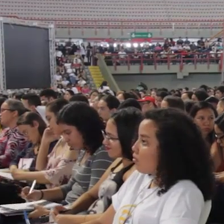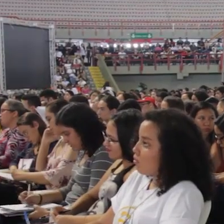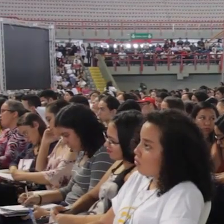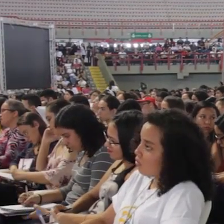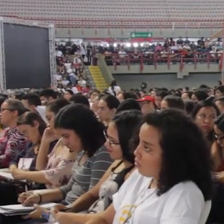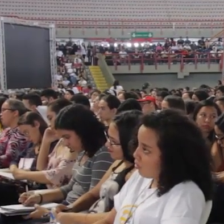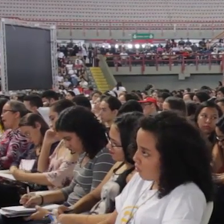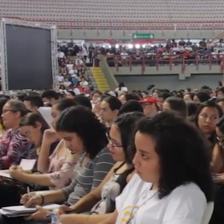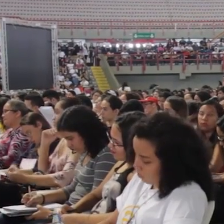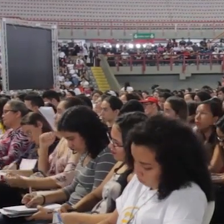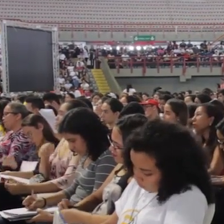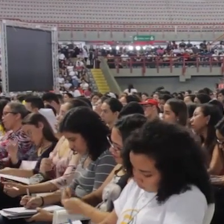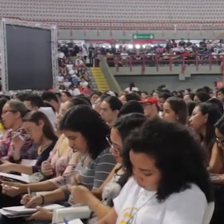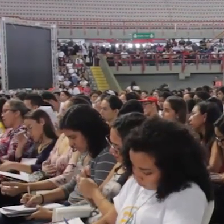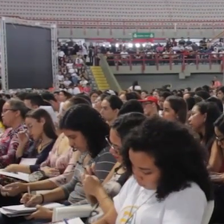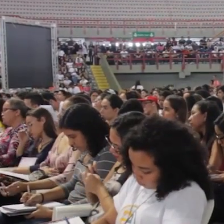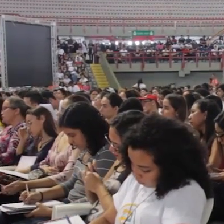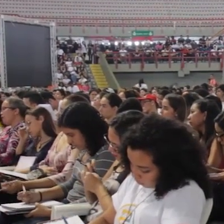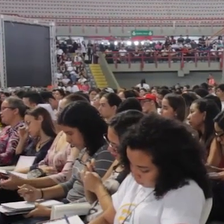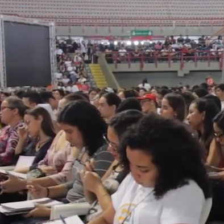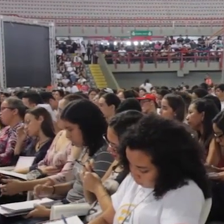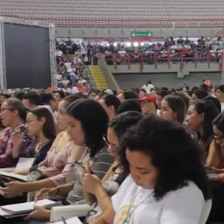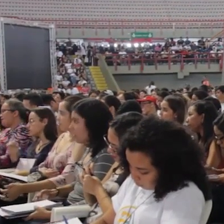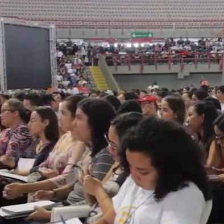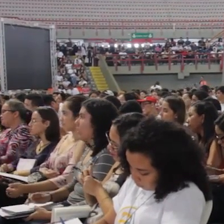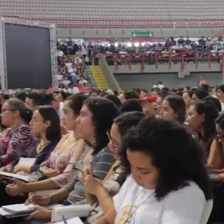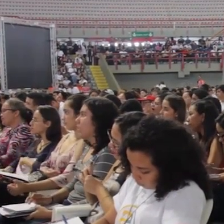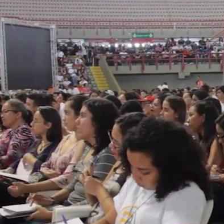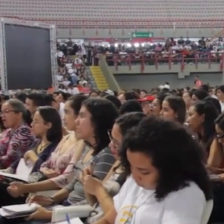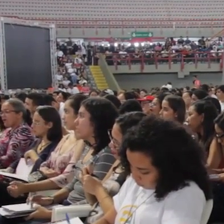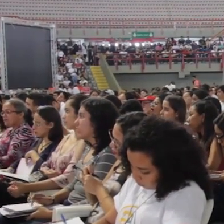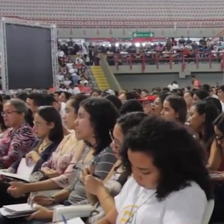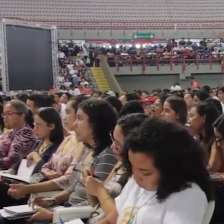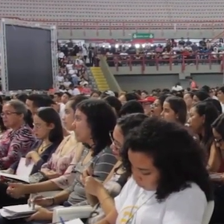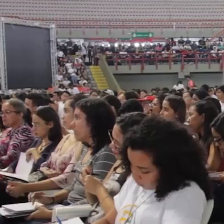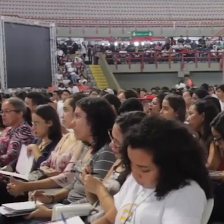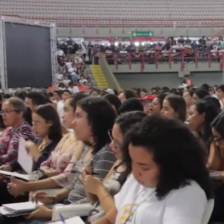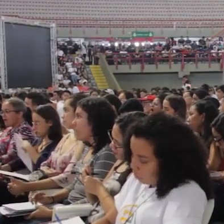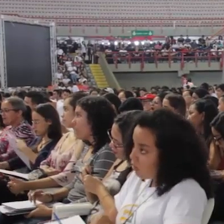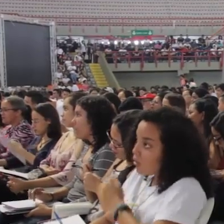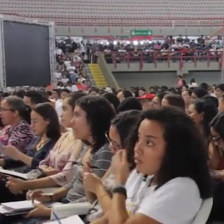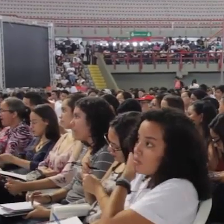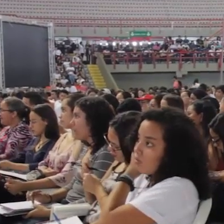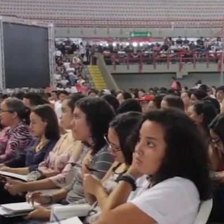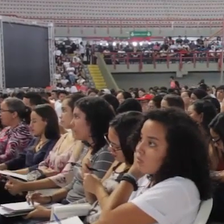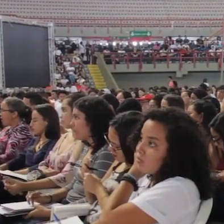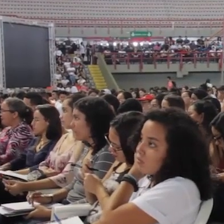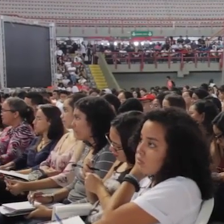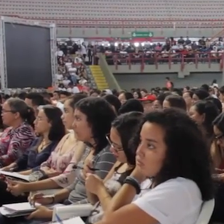consciência, o importantíssimo 1. E o importantíssimo 2. Importantíssimo 2. Vou ler.